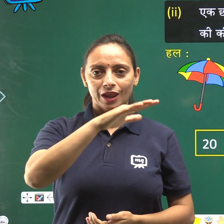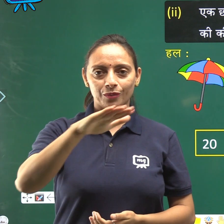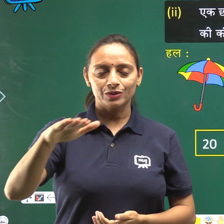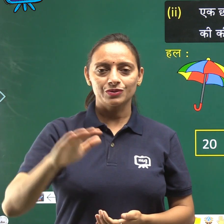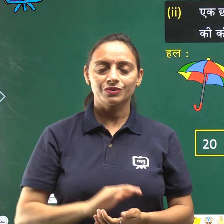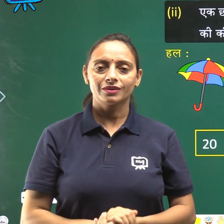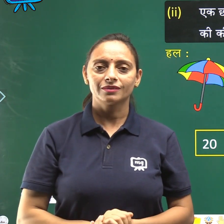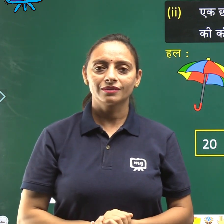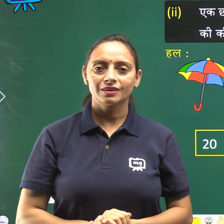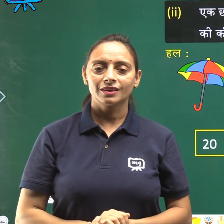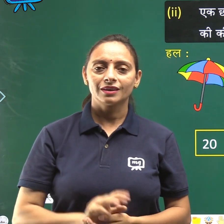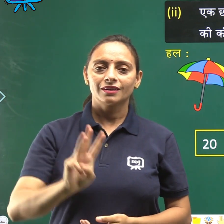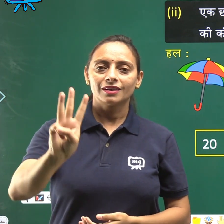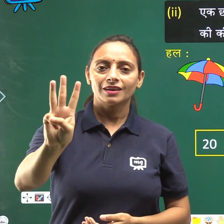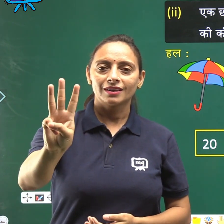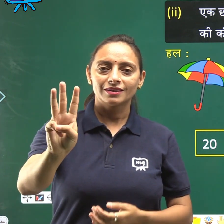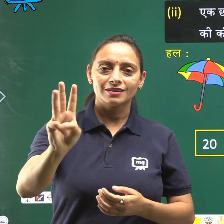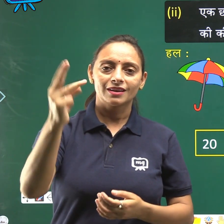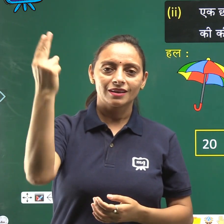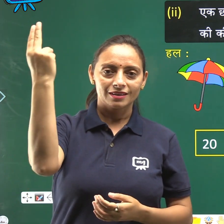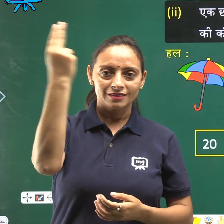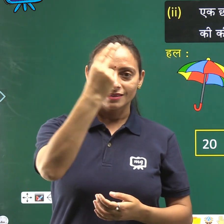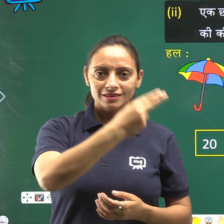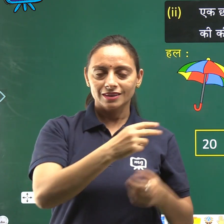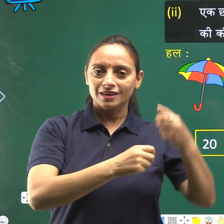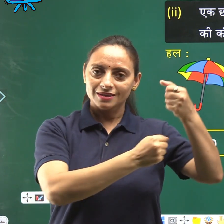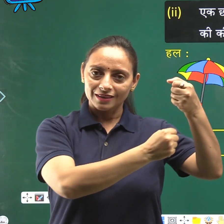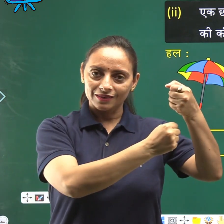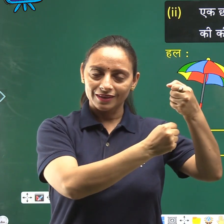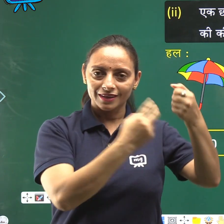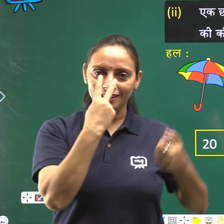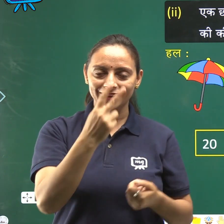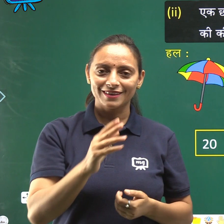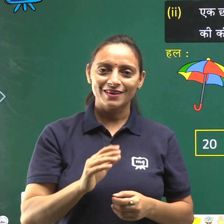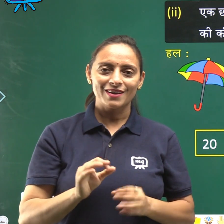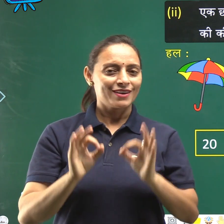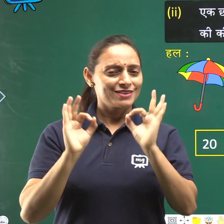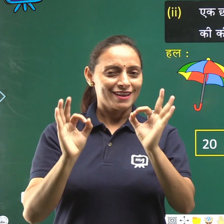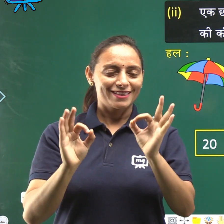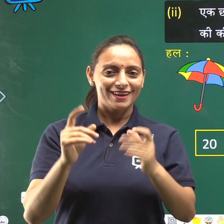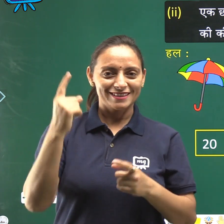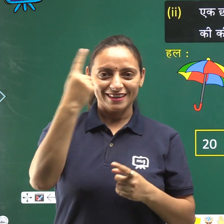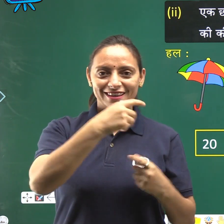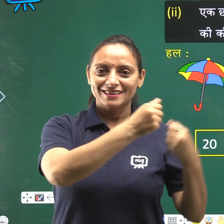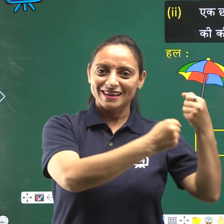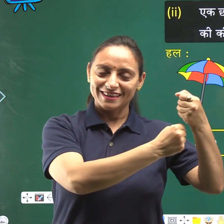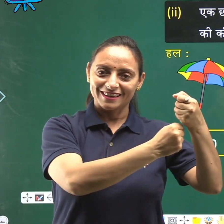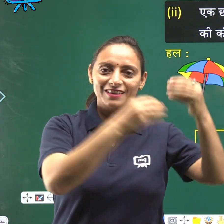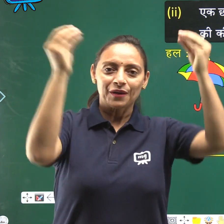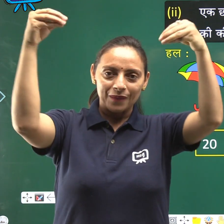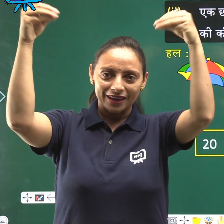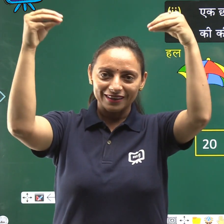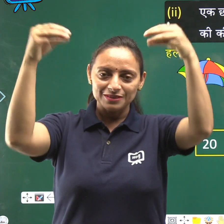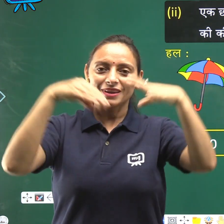बच्चों, 3 छातों का चित्र दिख रहा है। बहुत प्यारे से छाते हैं ना। अपन बारिश